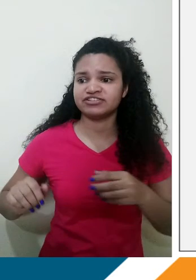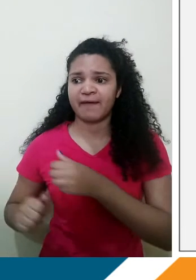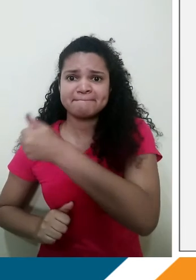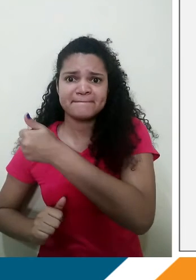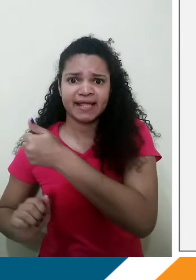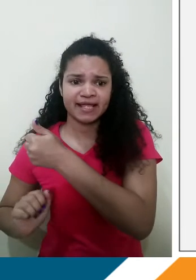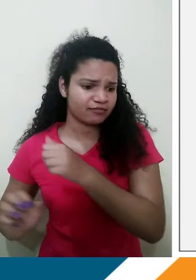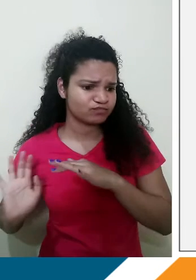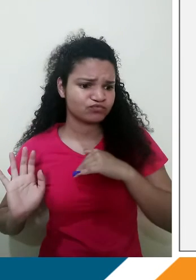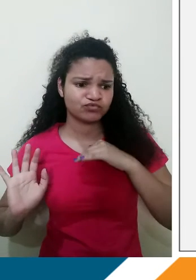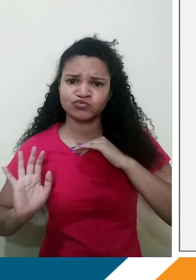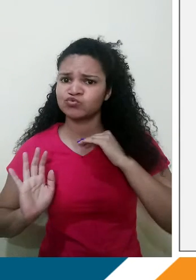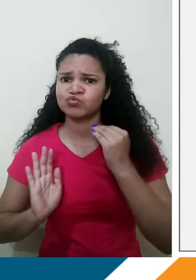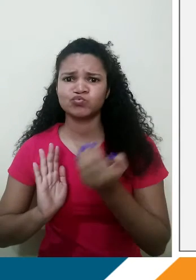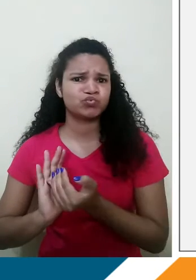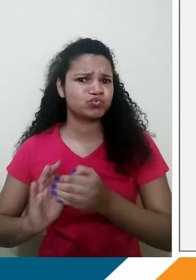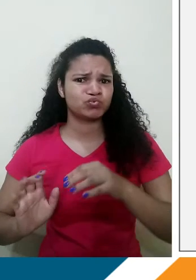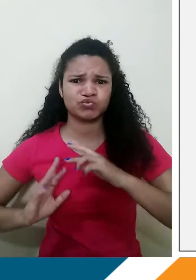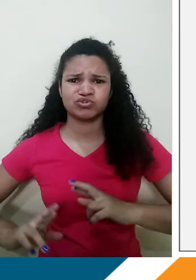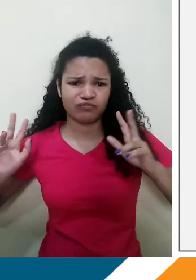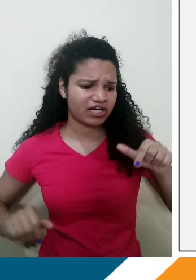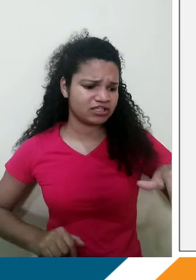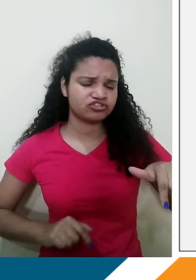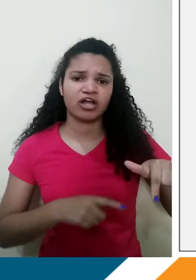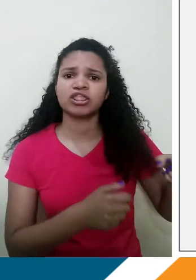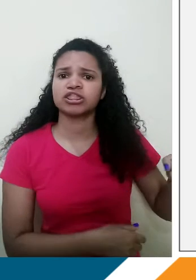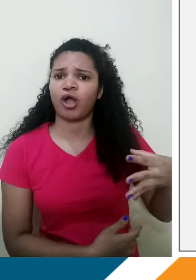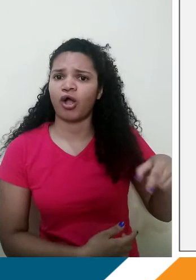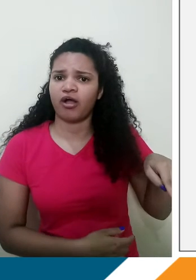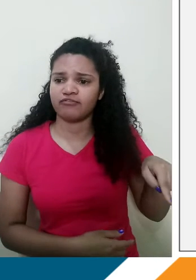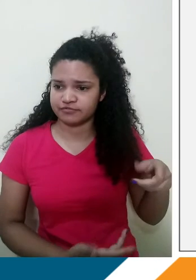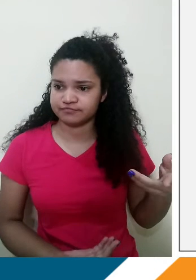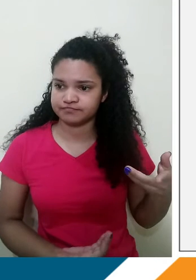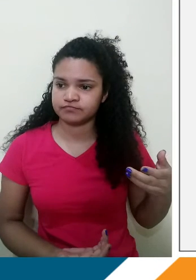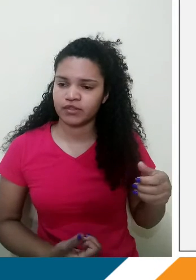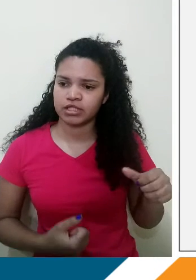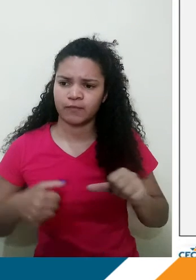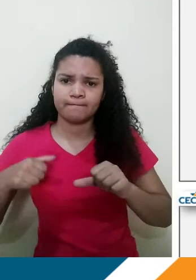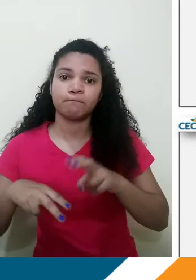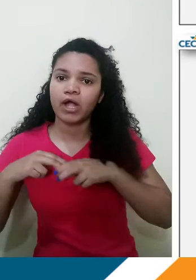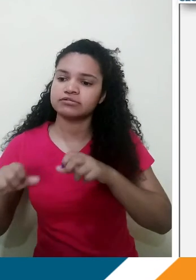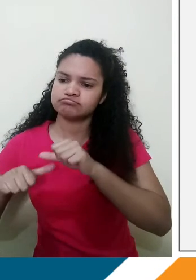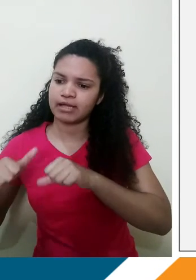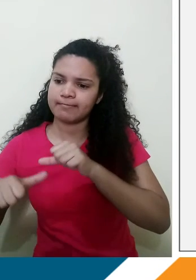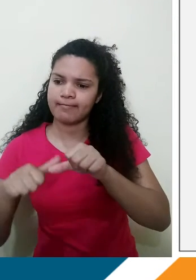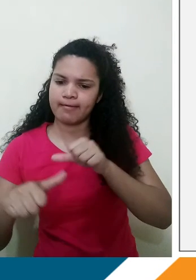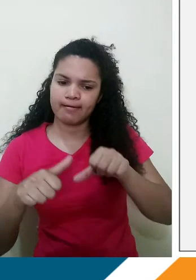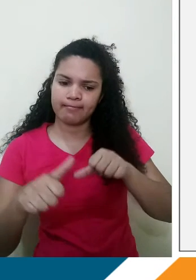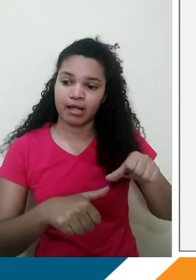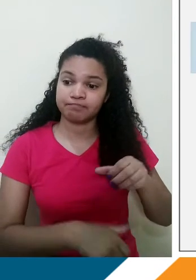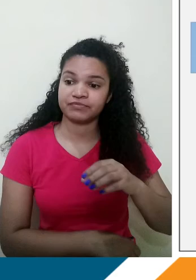2 ou mais espécies diferentes. E esse processo de cladogênese, de formação de novas espécies, pode ocorrer de